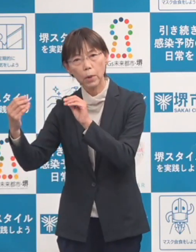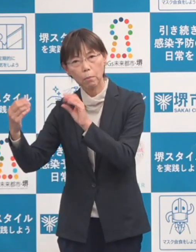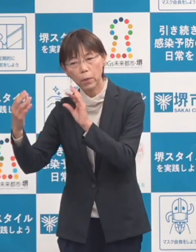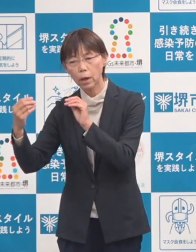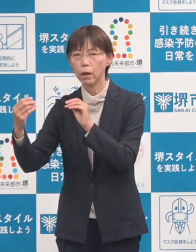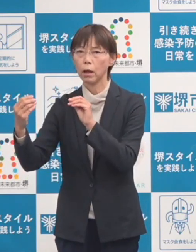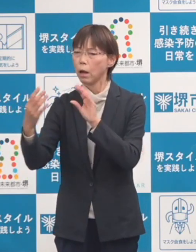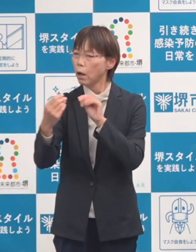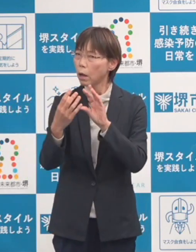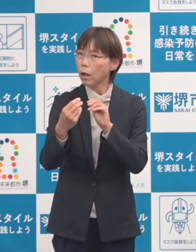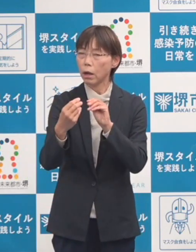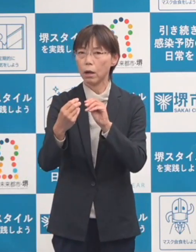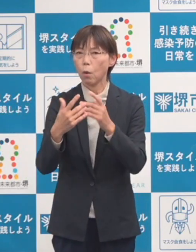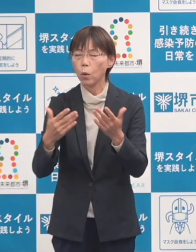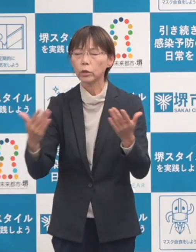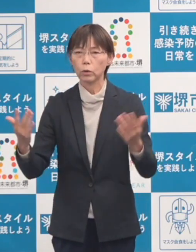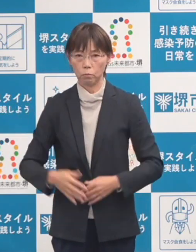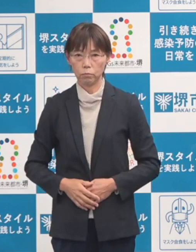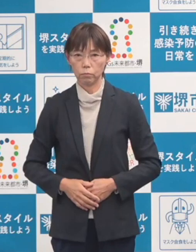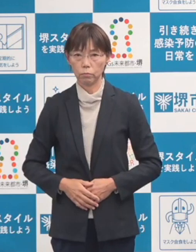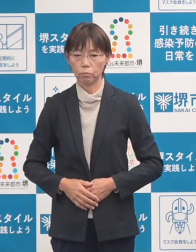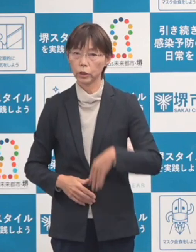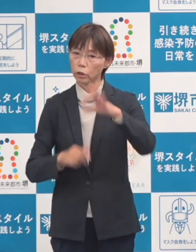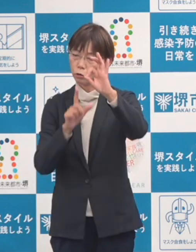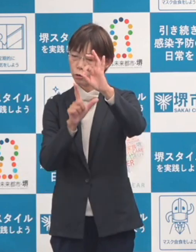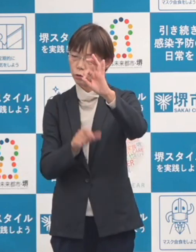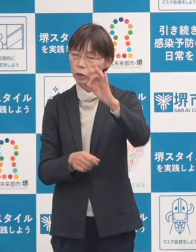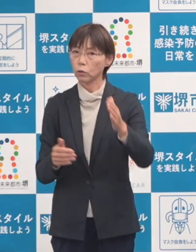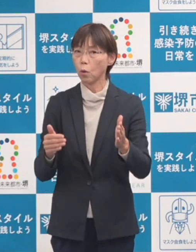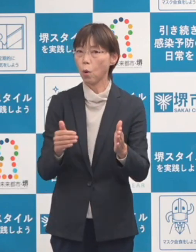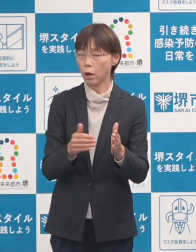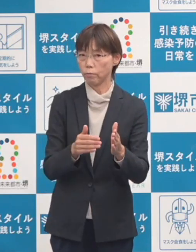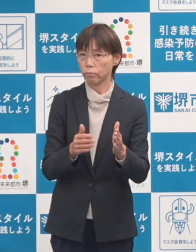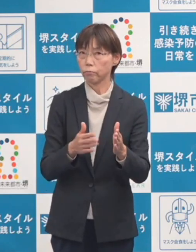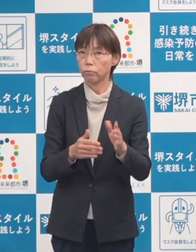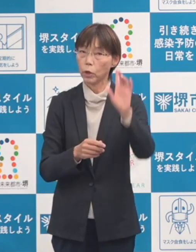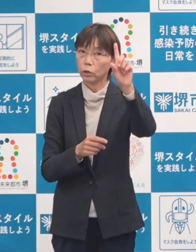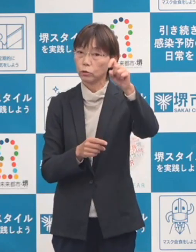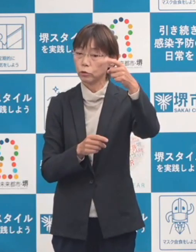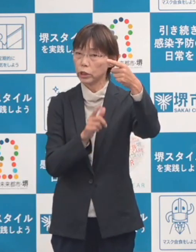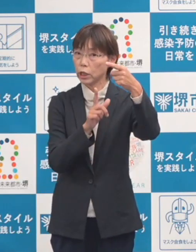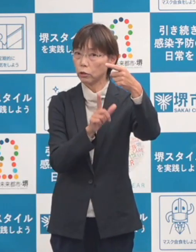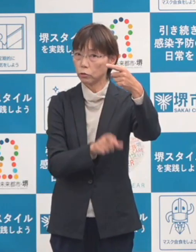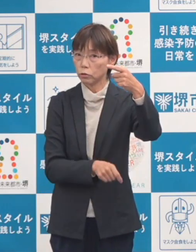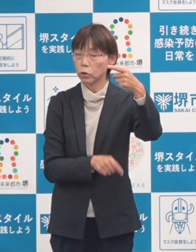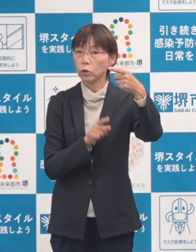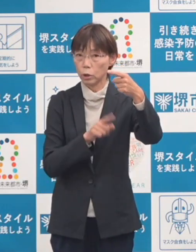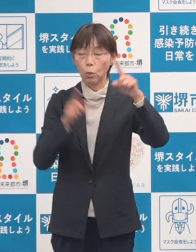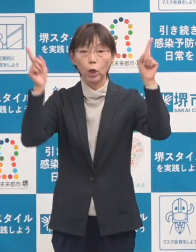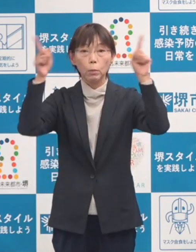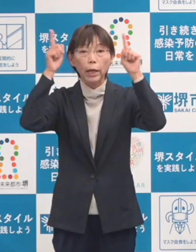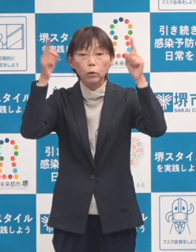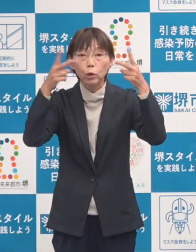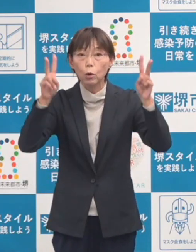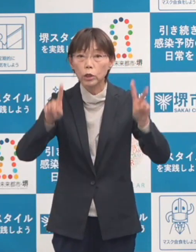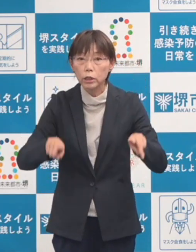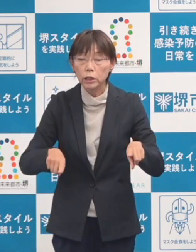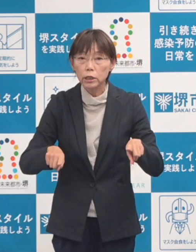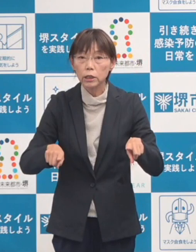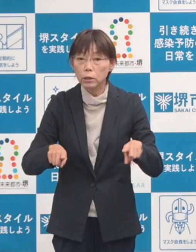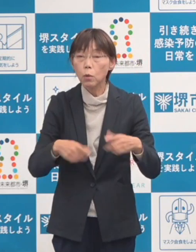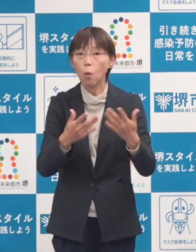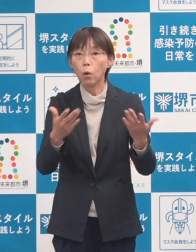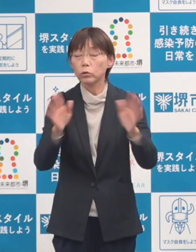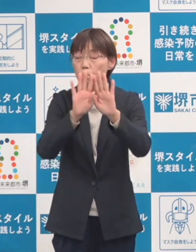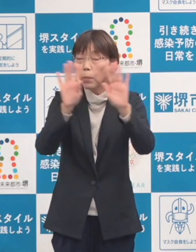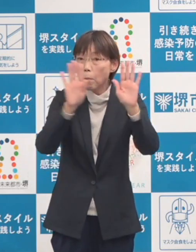います。また10月後半に入っていますが、11月にかけても多くイベント行事が開催されますので、引き続き